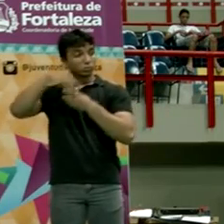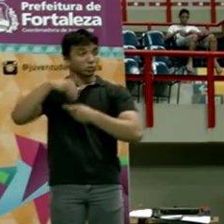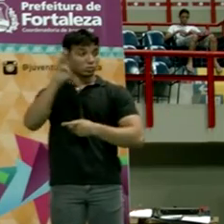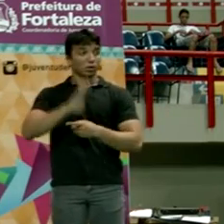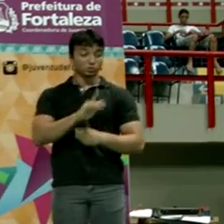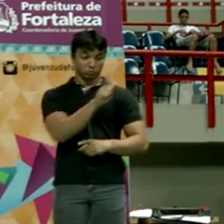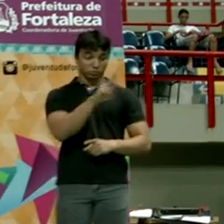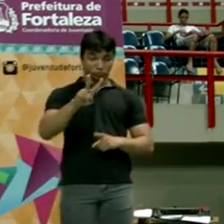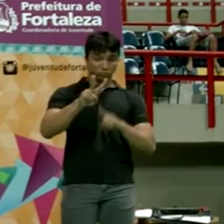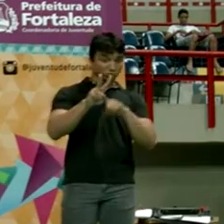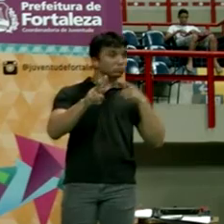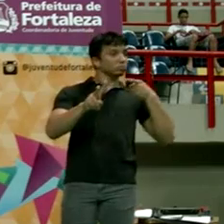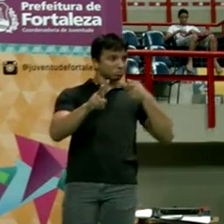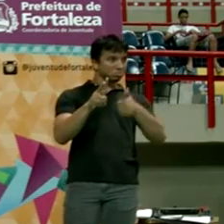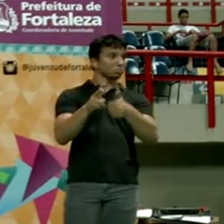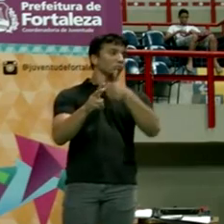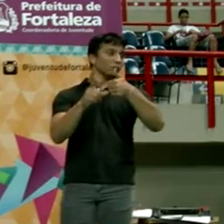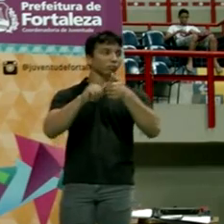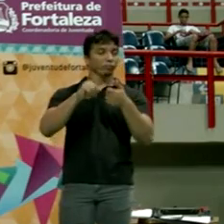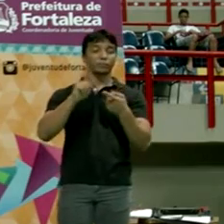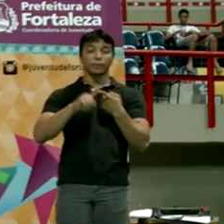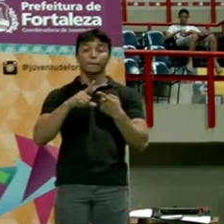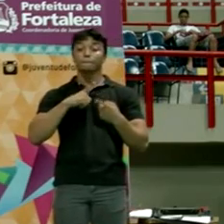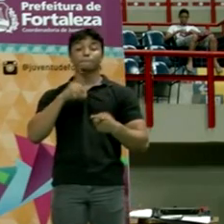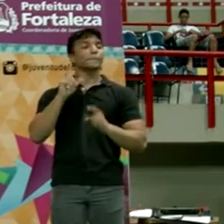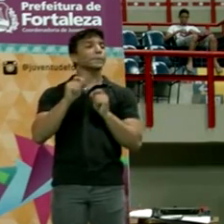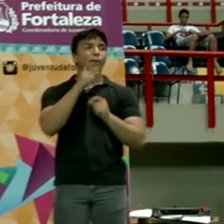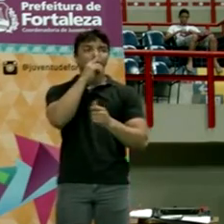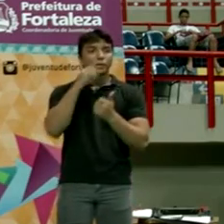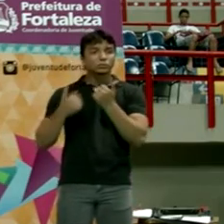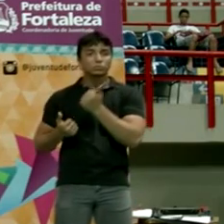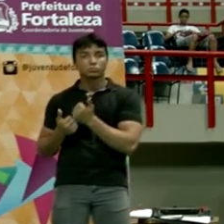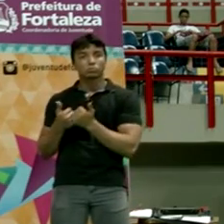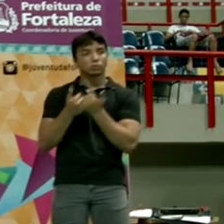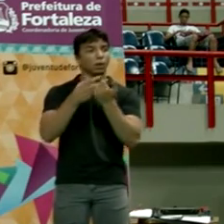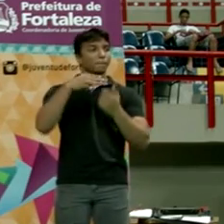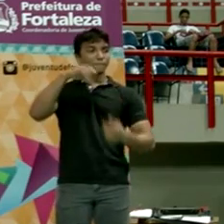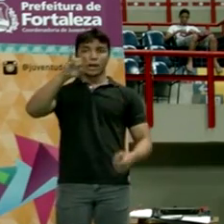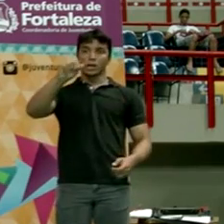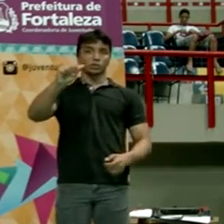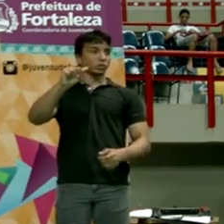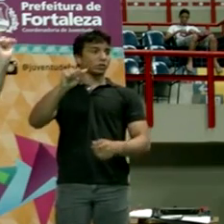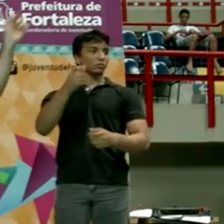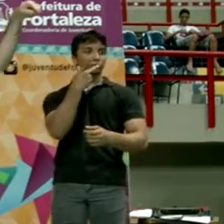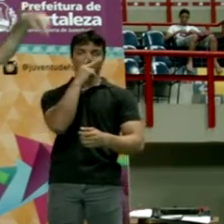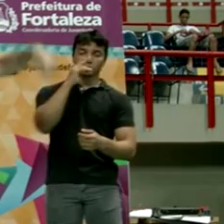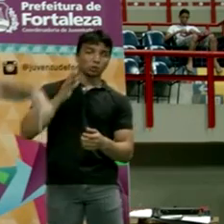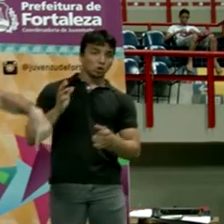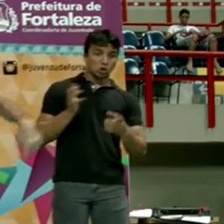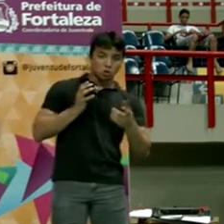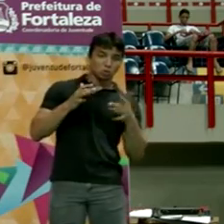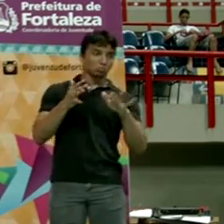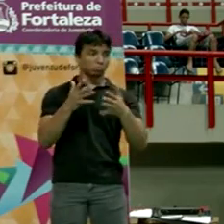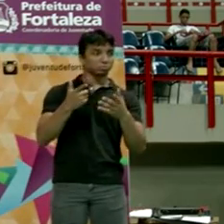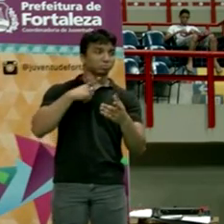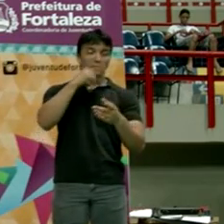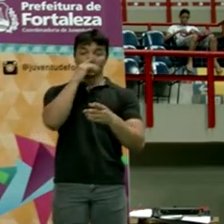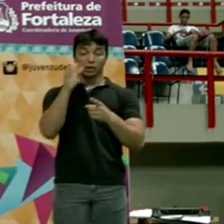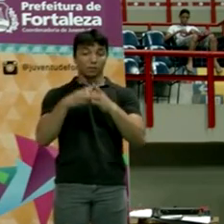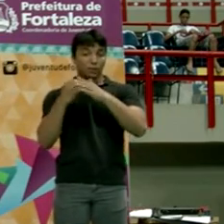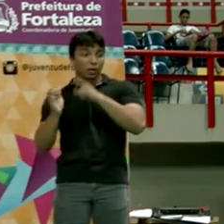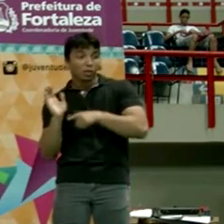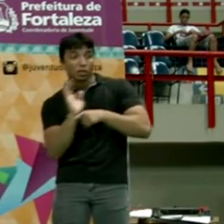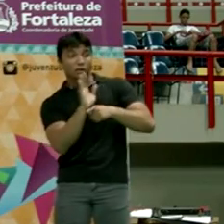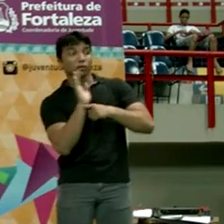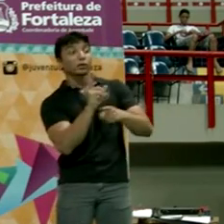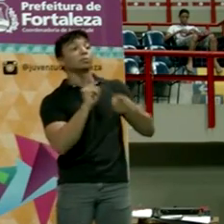com Getúlio Vargas. E Getúlio Vargas, como foi apoiado pela classe média, como foi apoiado pelos empresários, ele